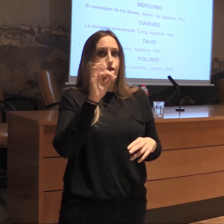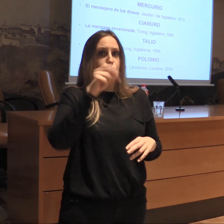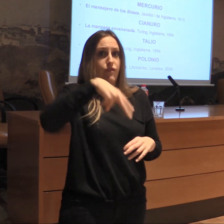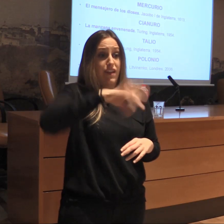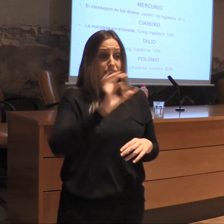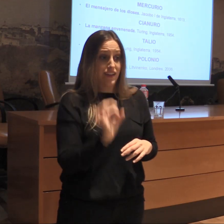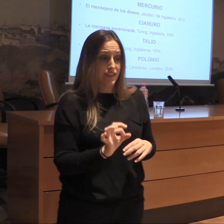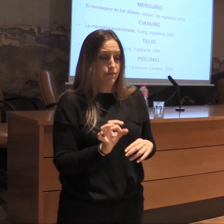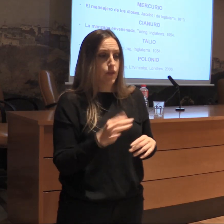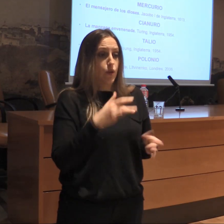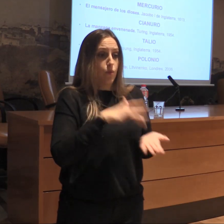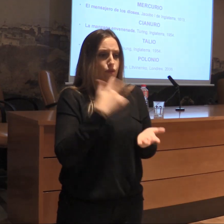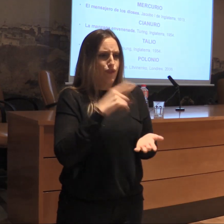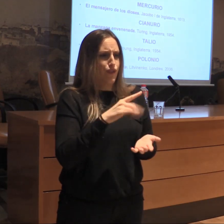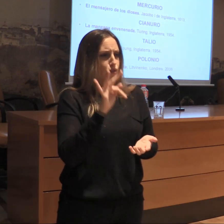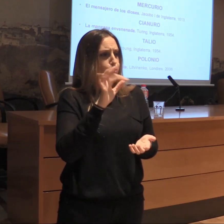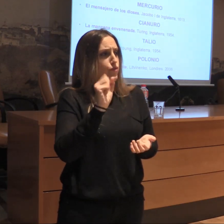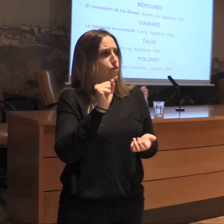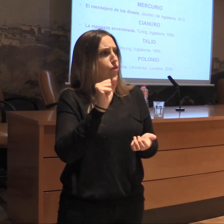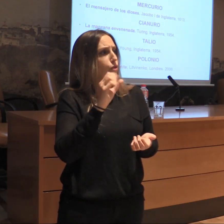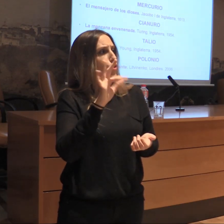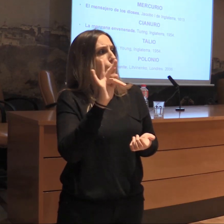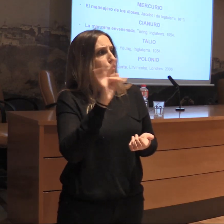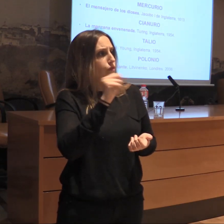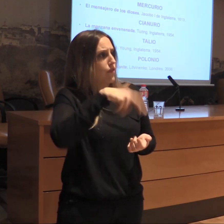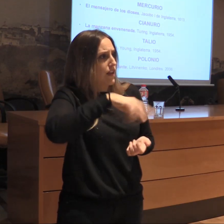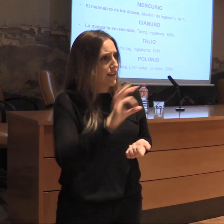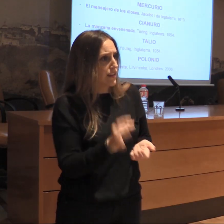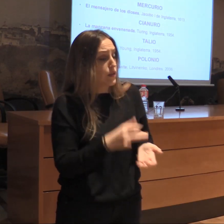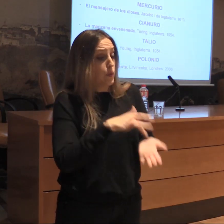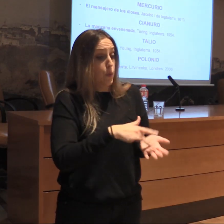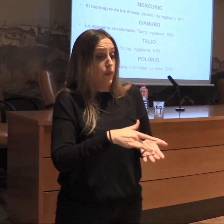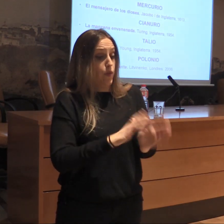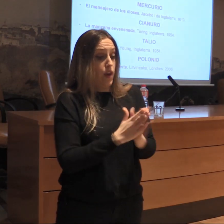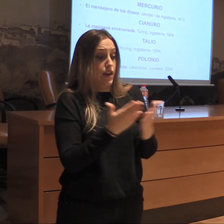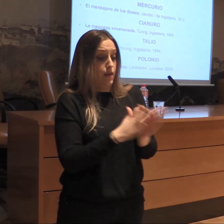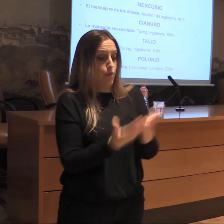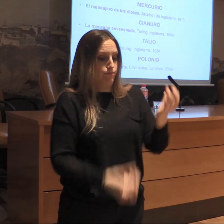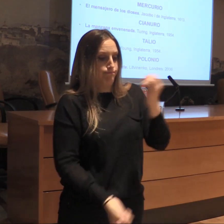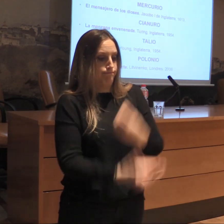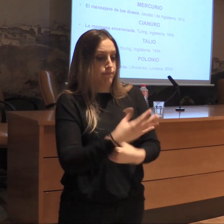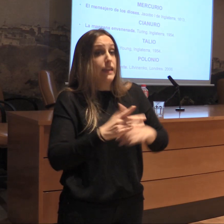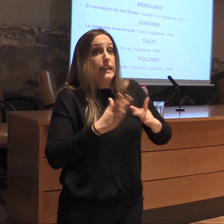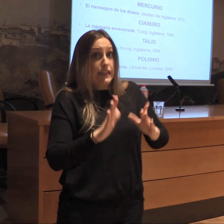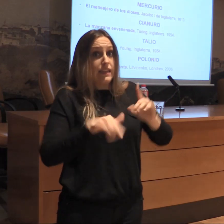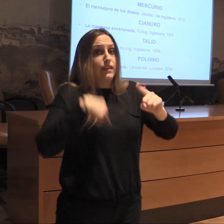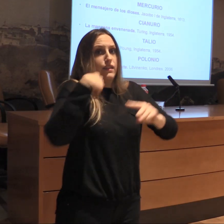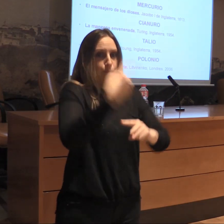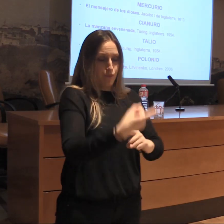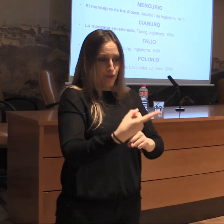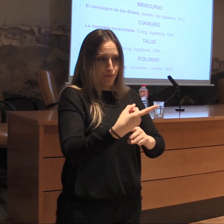estas tofanas, en varias de las conferencias que di cuando salió el libro y luego posteriormente,